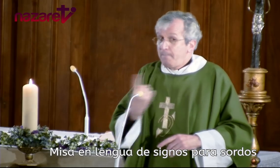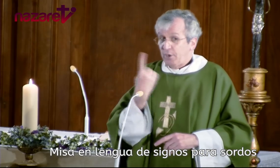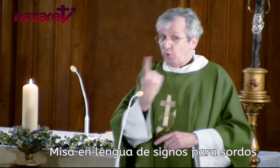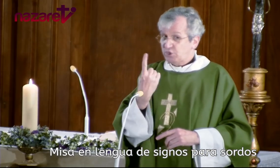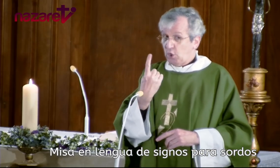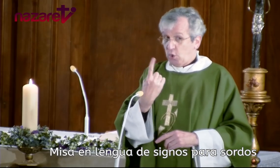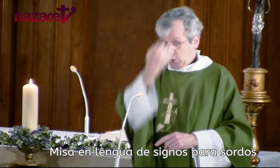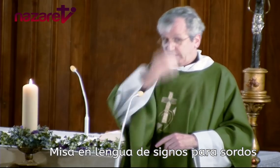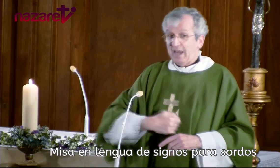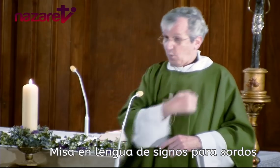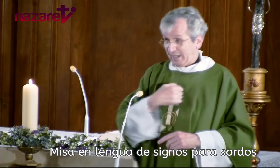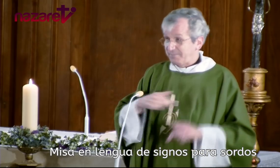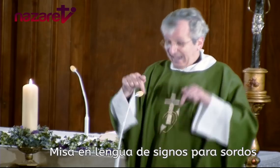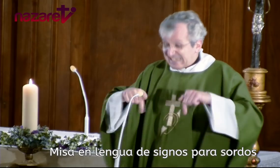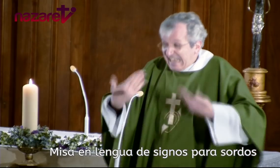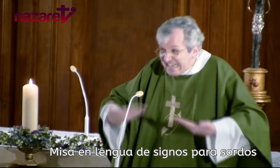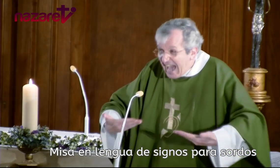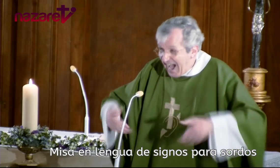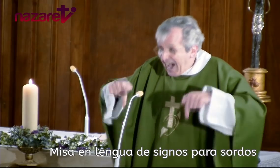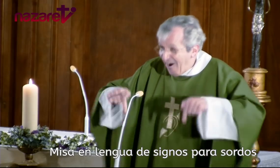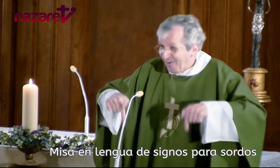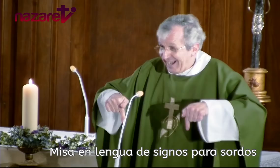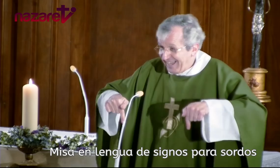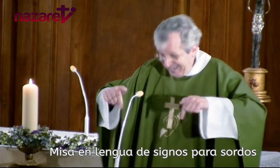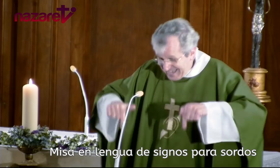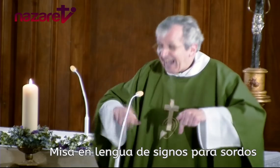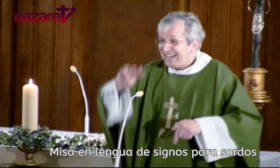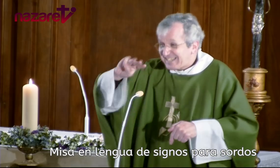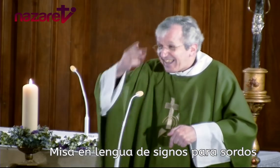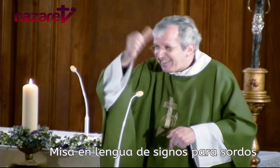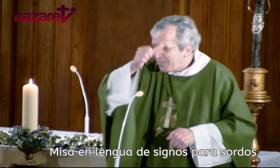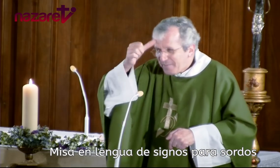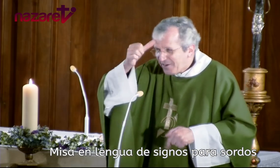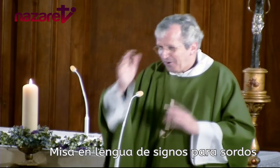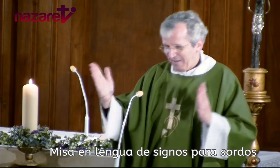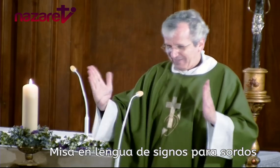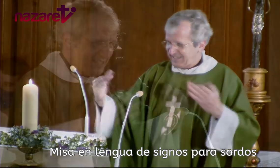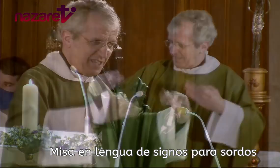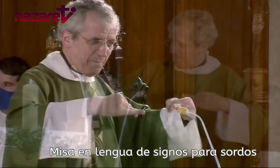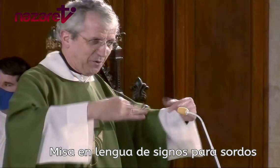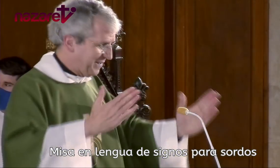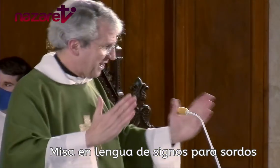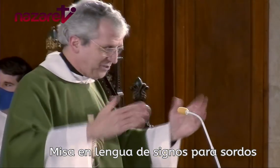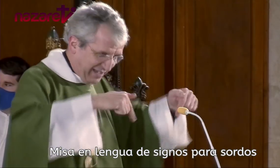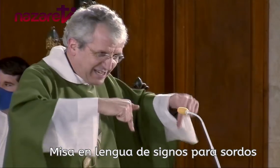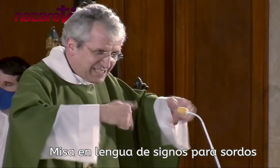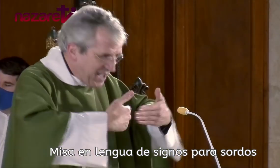no solo de la Cuaresma, es ya ahora, ya en este tercer domingo de este tiempo ordinario, en